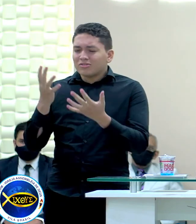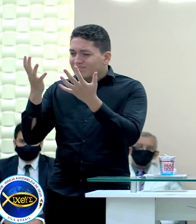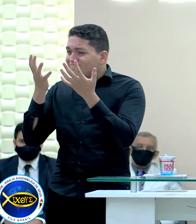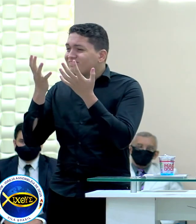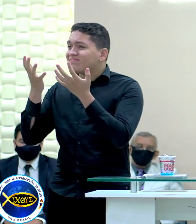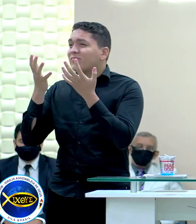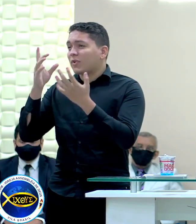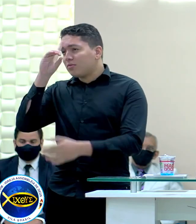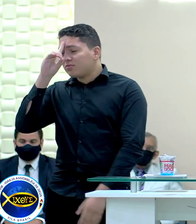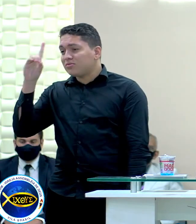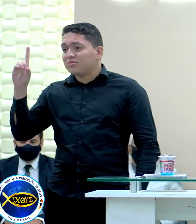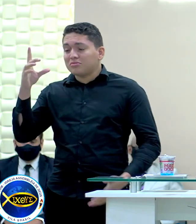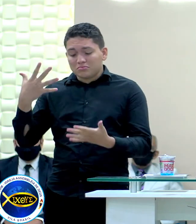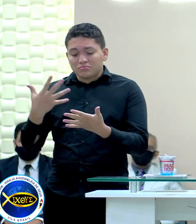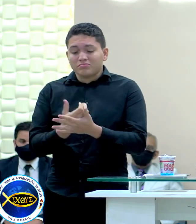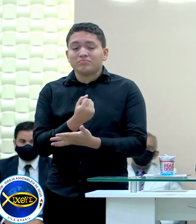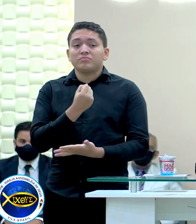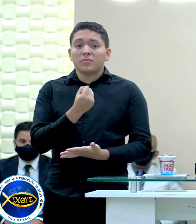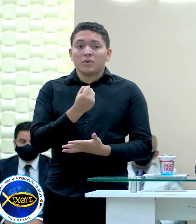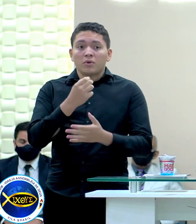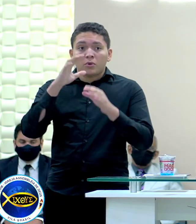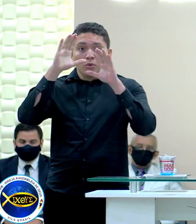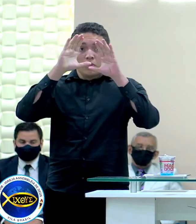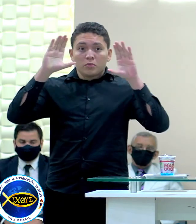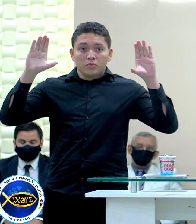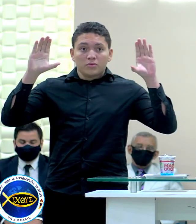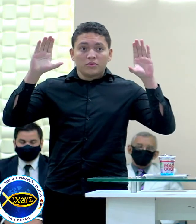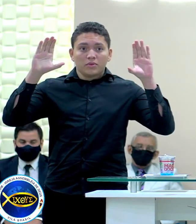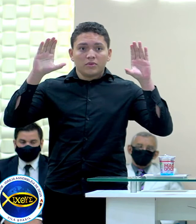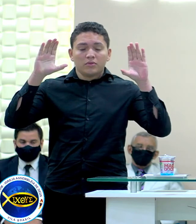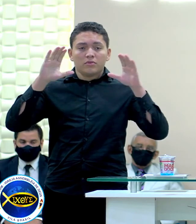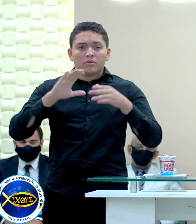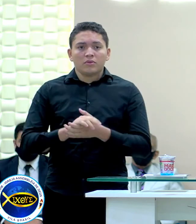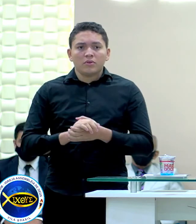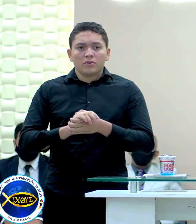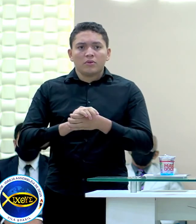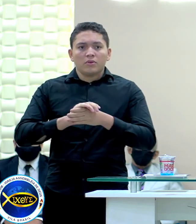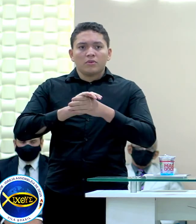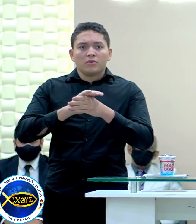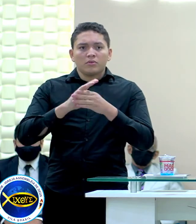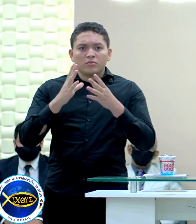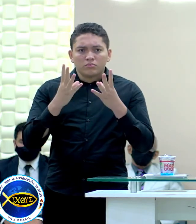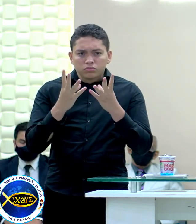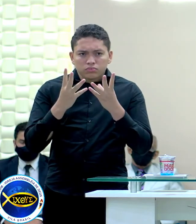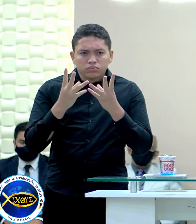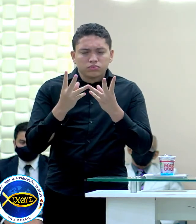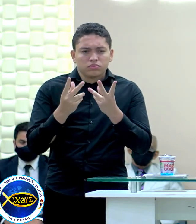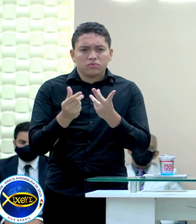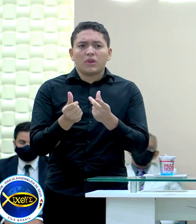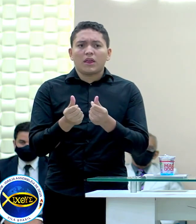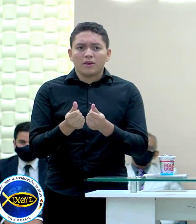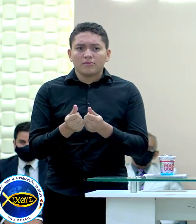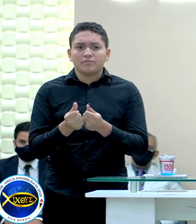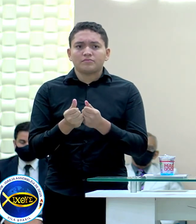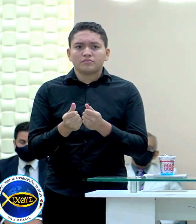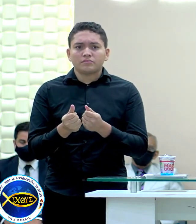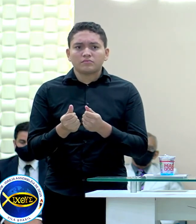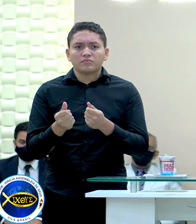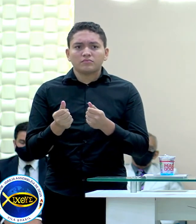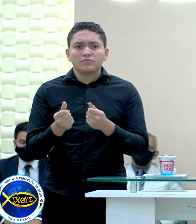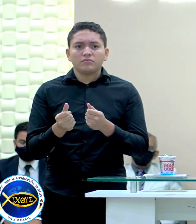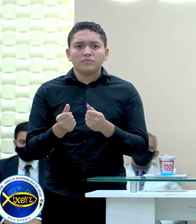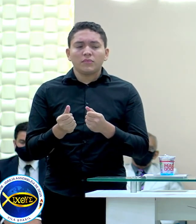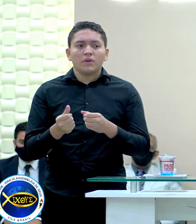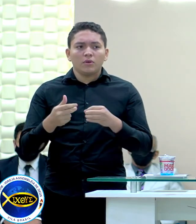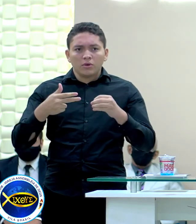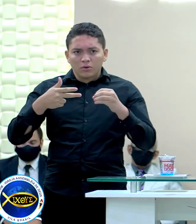Naquele dia, os céus serão desfeitos pelo fogo, os elementos se derreterão pelo